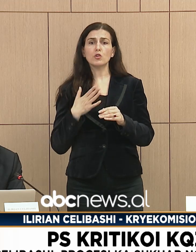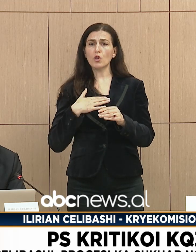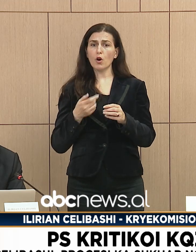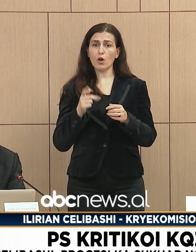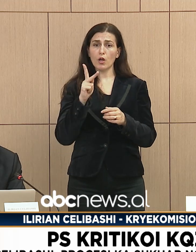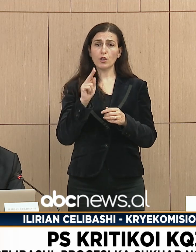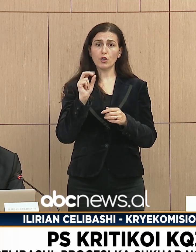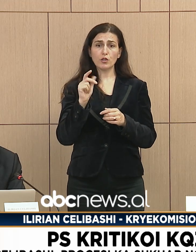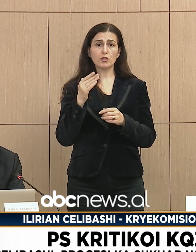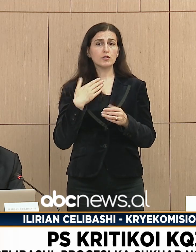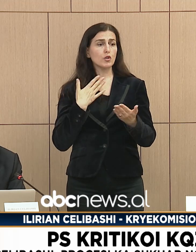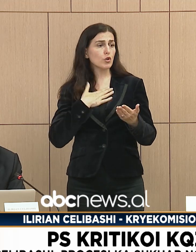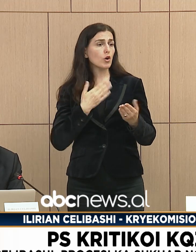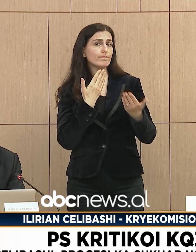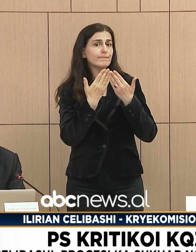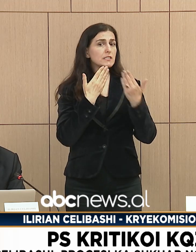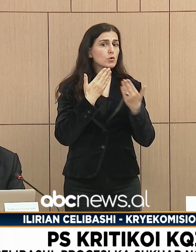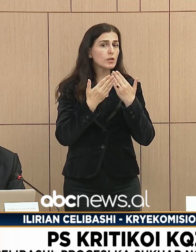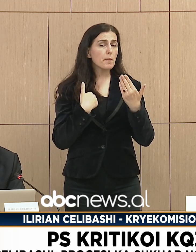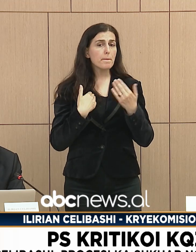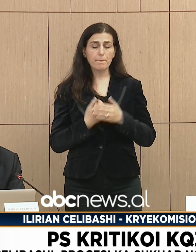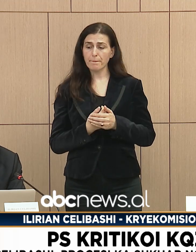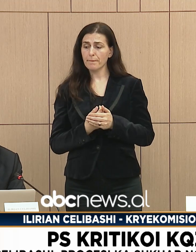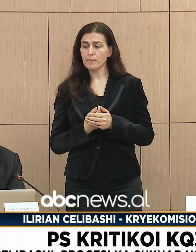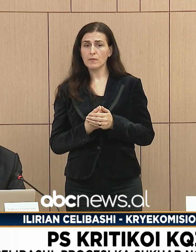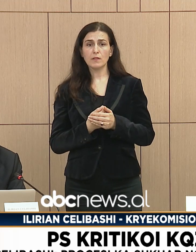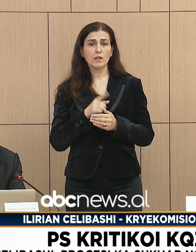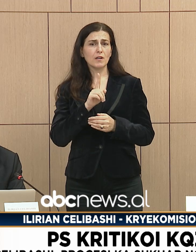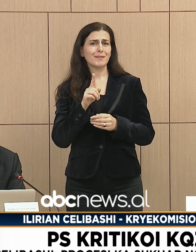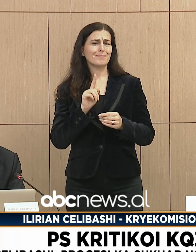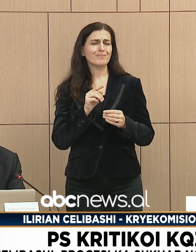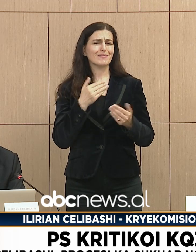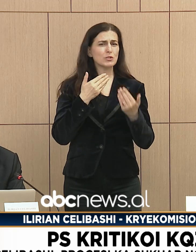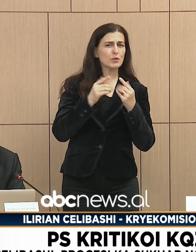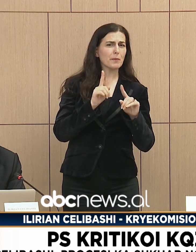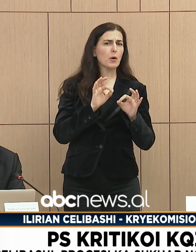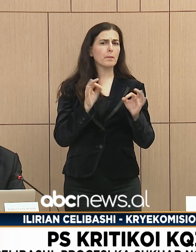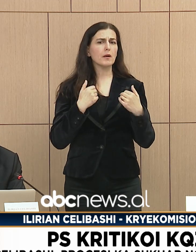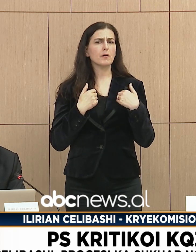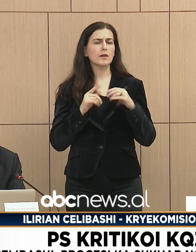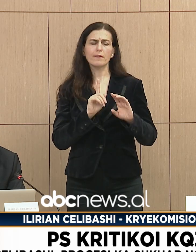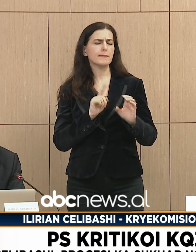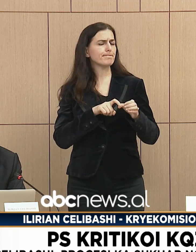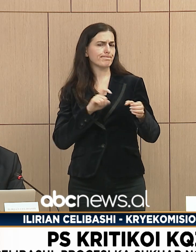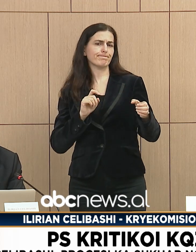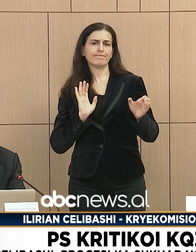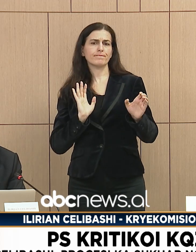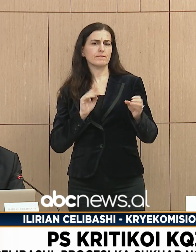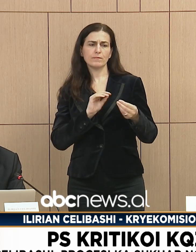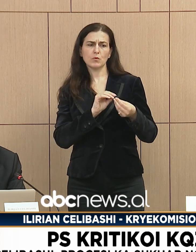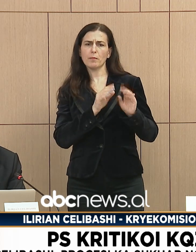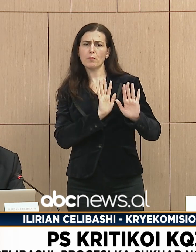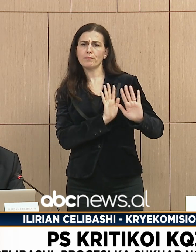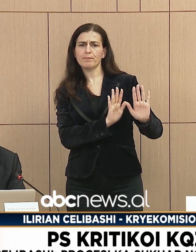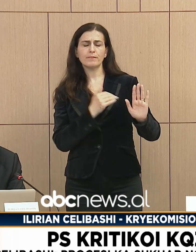diskutim jo produktiv, ne nuk kemi përse ta bëjmë. Edhe njerë,